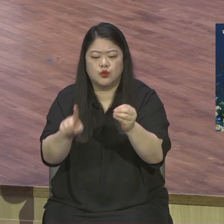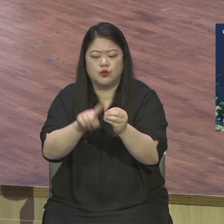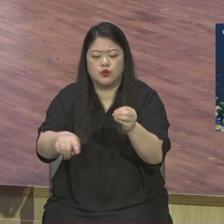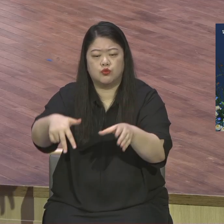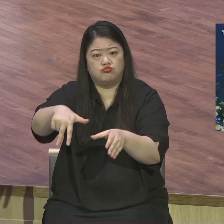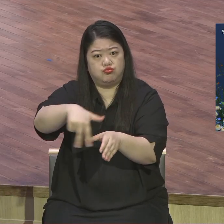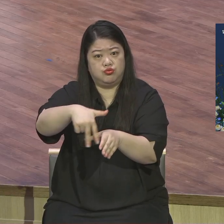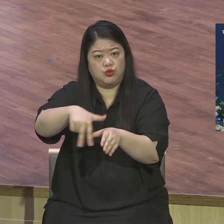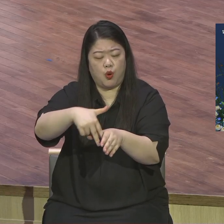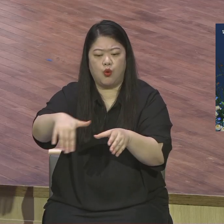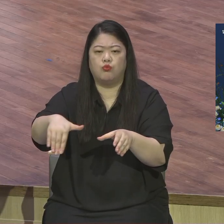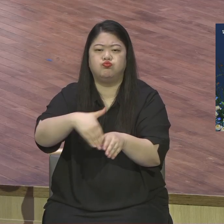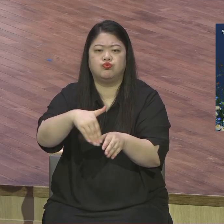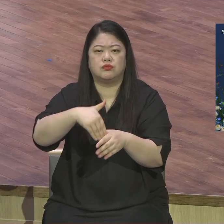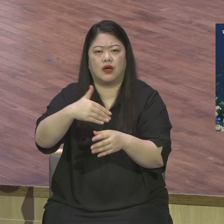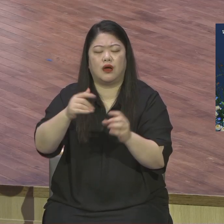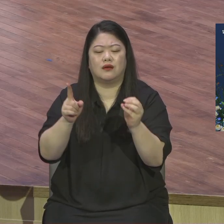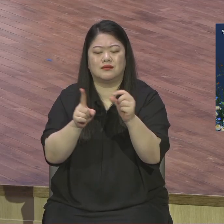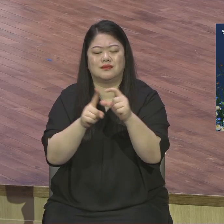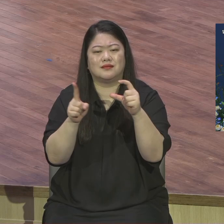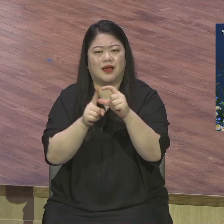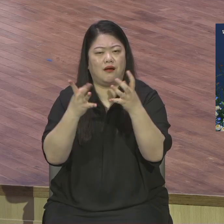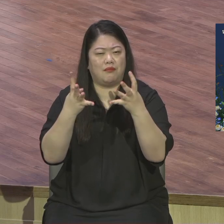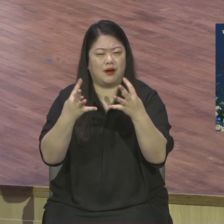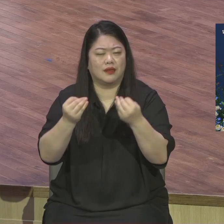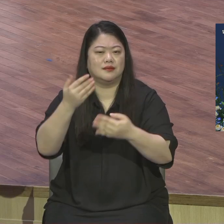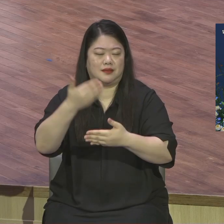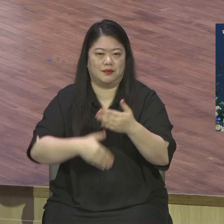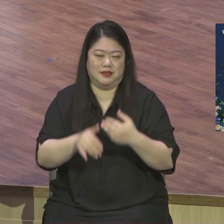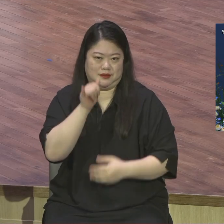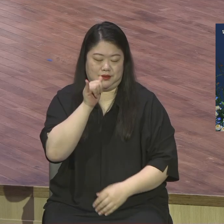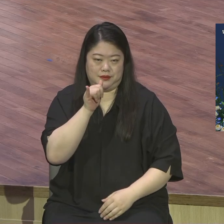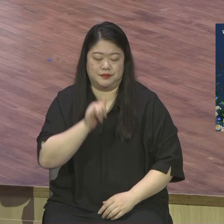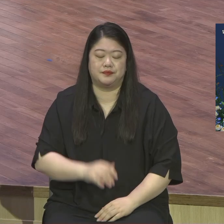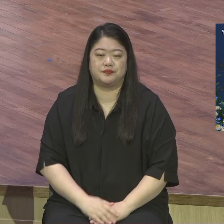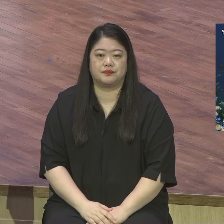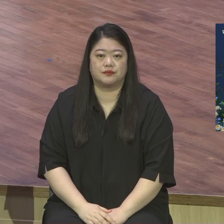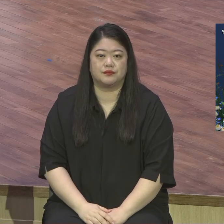그런 잔재들이 많이 남아 있어요.